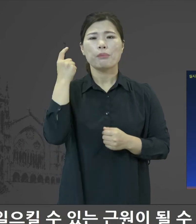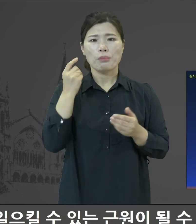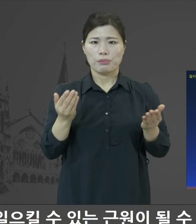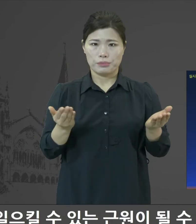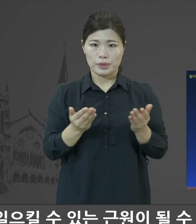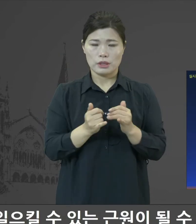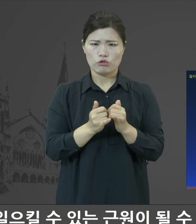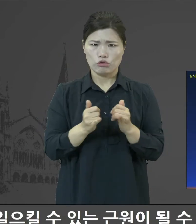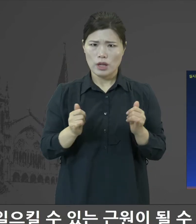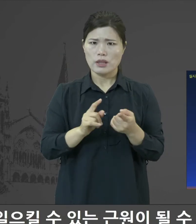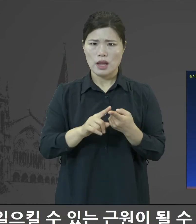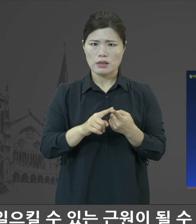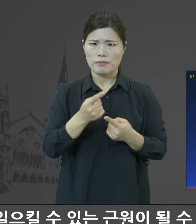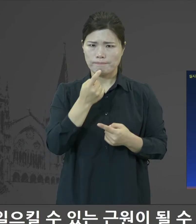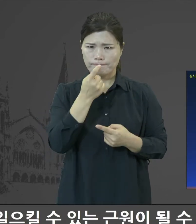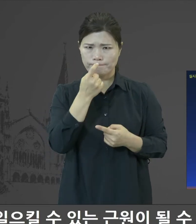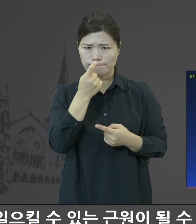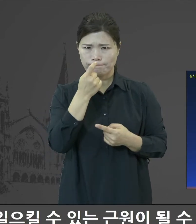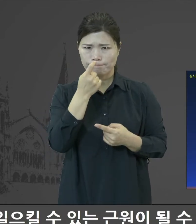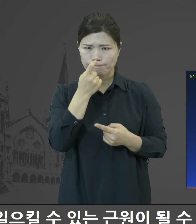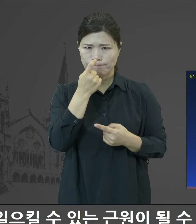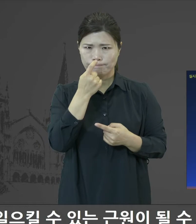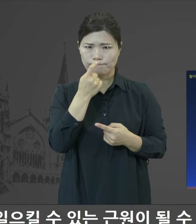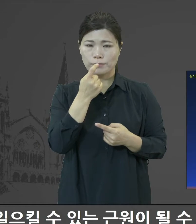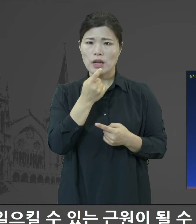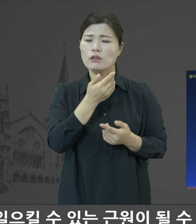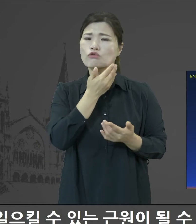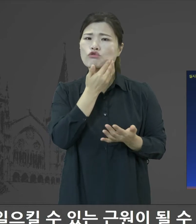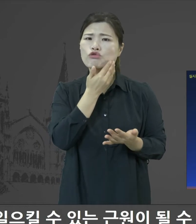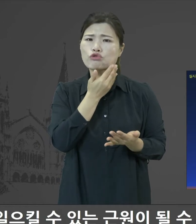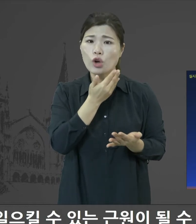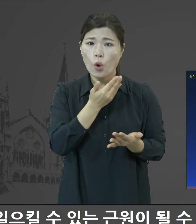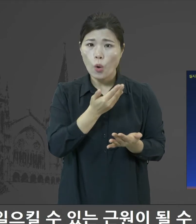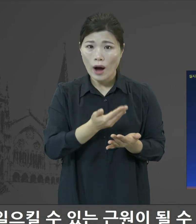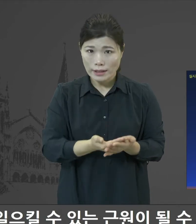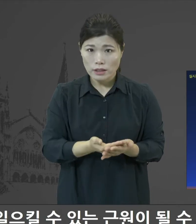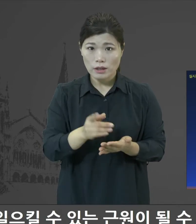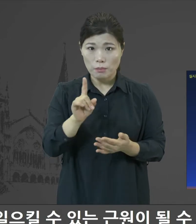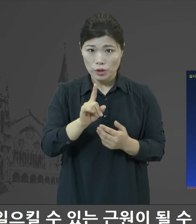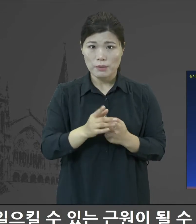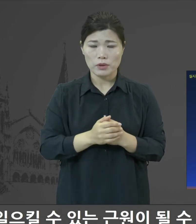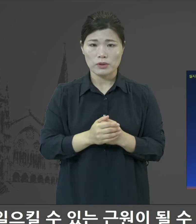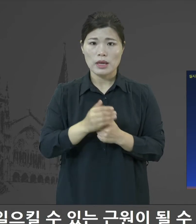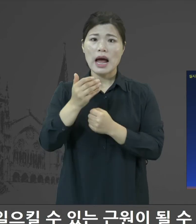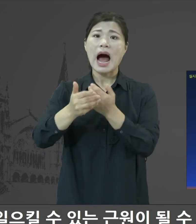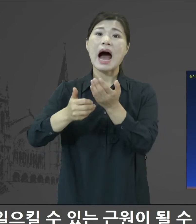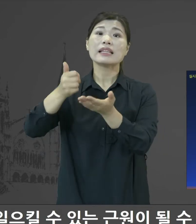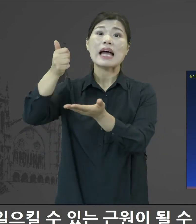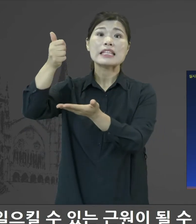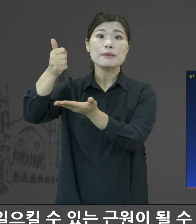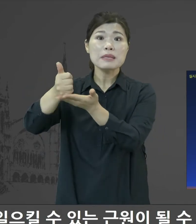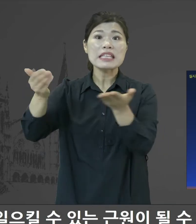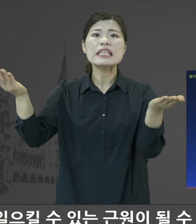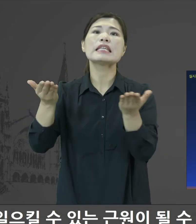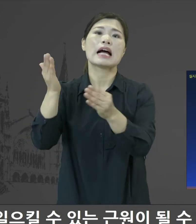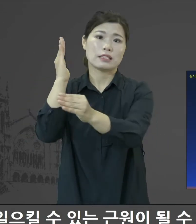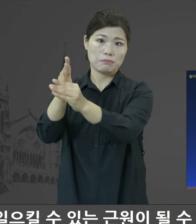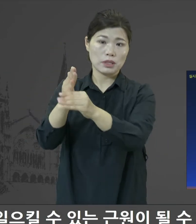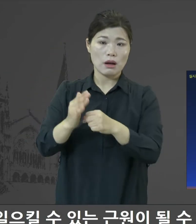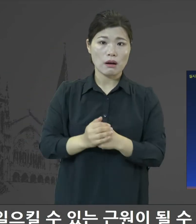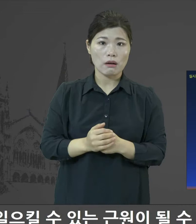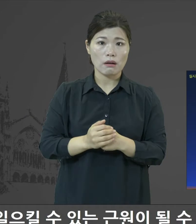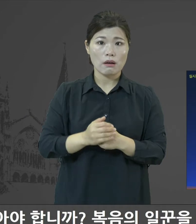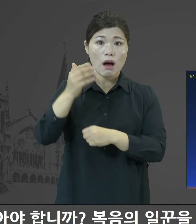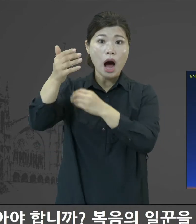우리가 다루면서 쭉 배워온 중요한 요지가 하나 있습니다. 하나님이 일하십니다. 여러분,